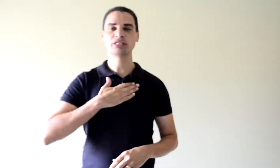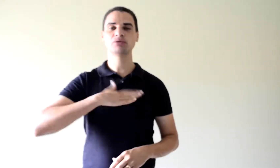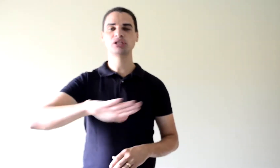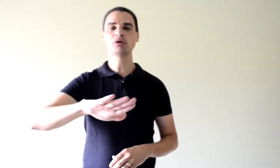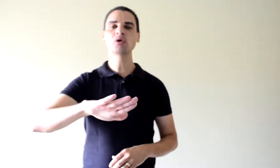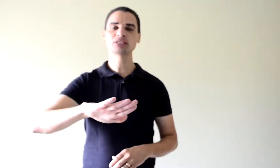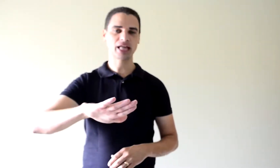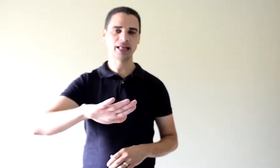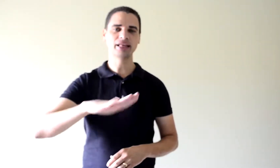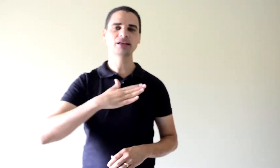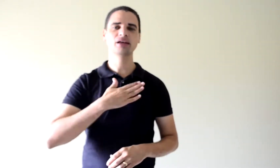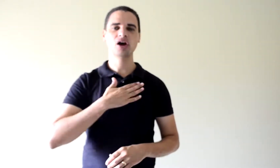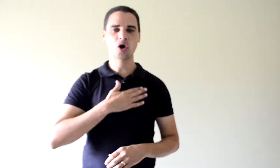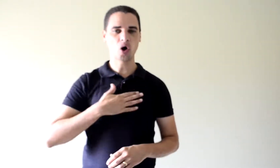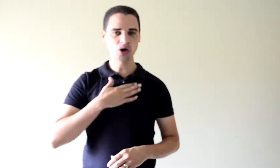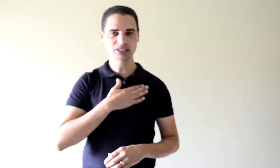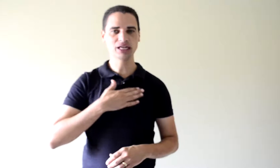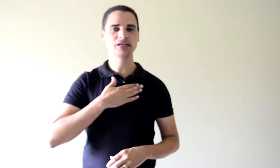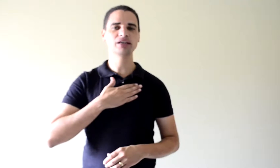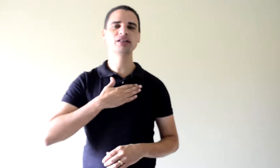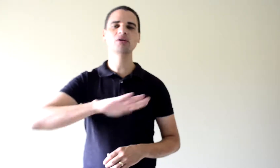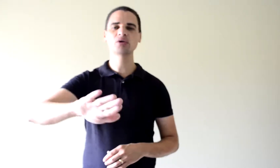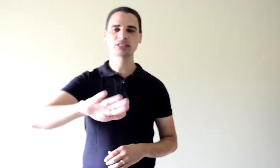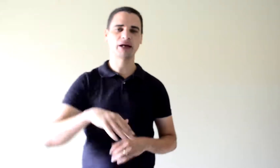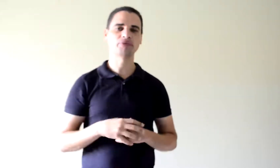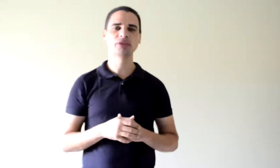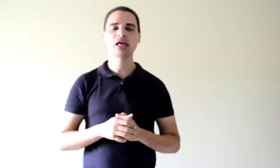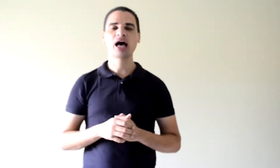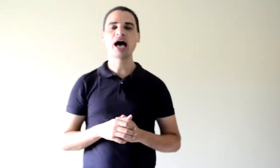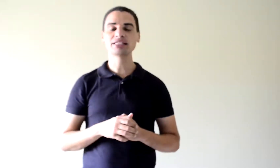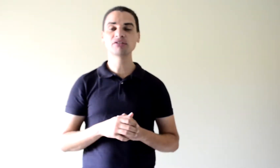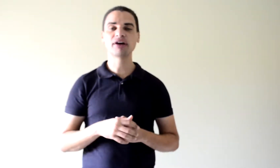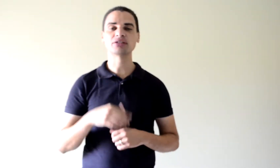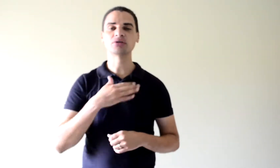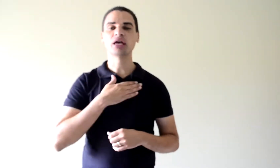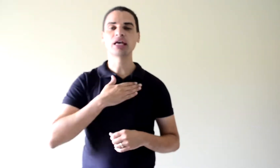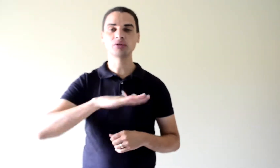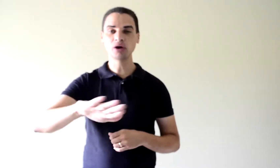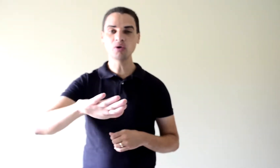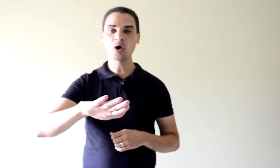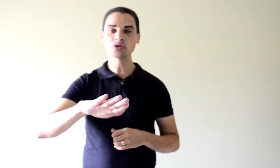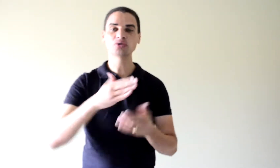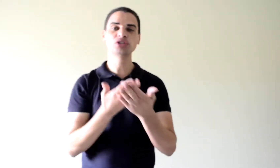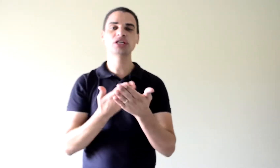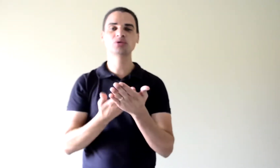de não gostar, né? Gosta e não gostar. Aí se eu faço, eu não gosto de